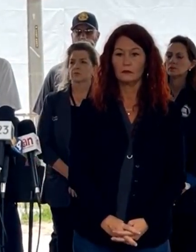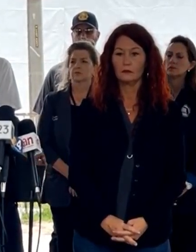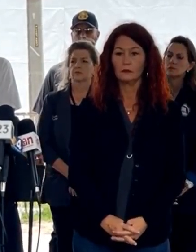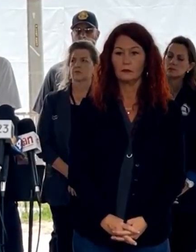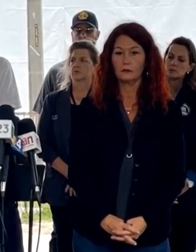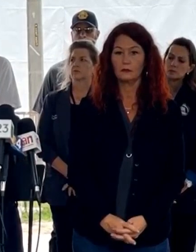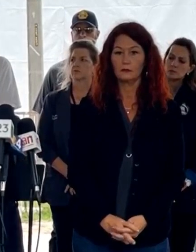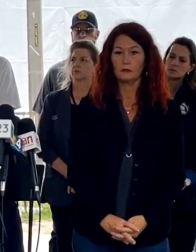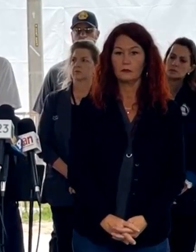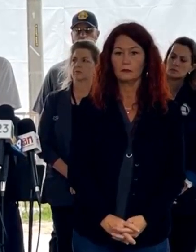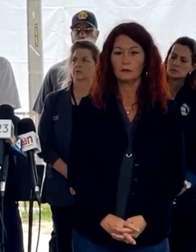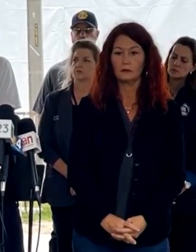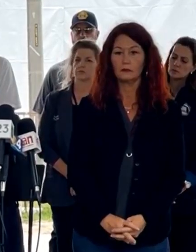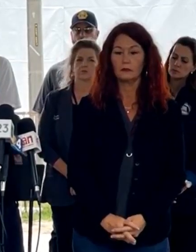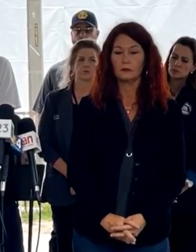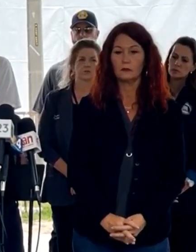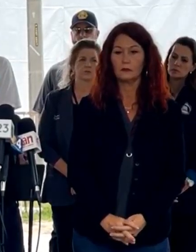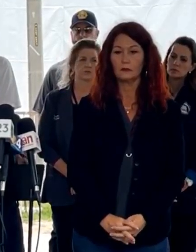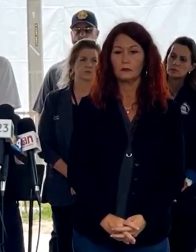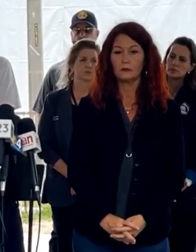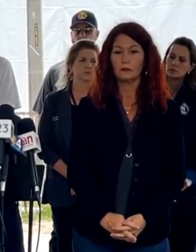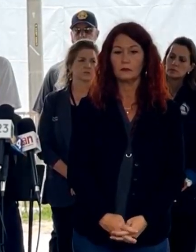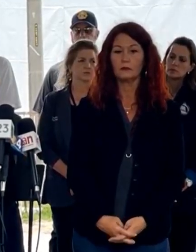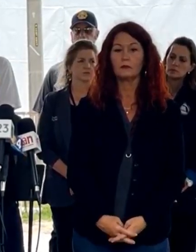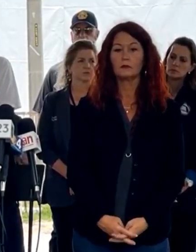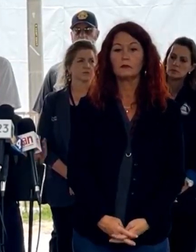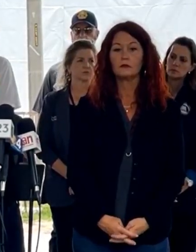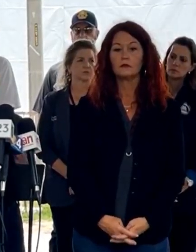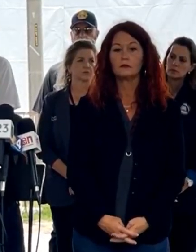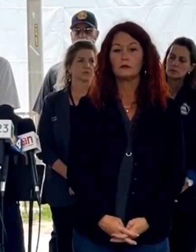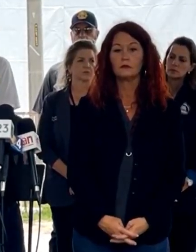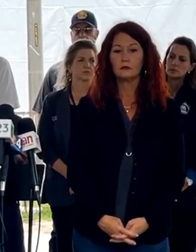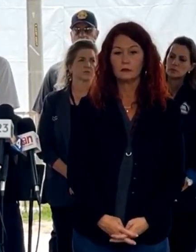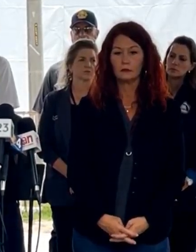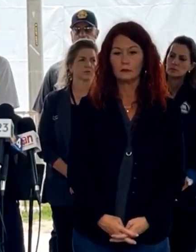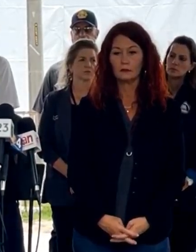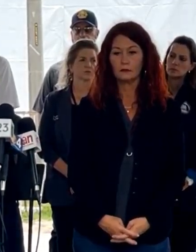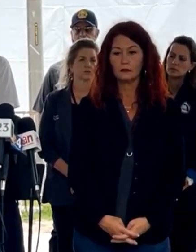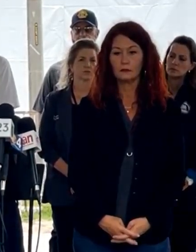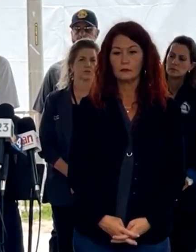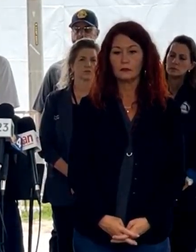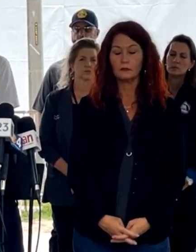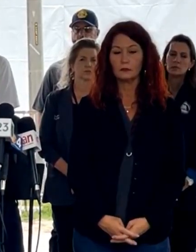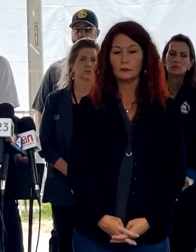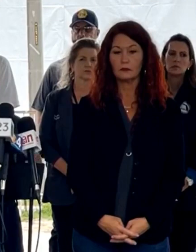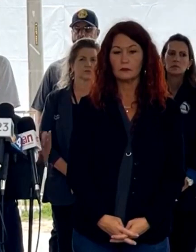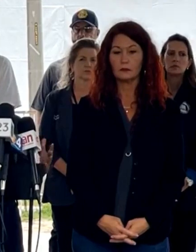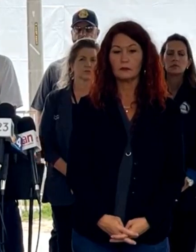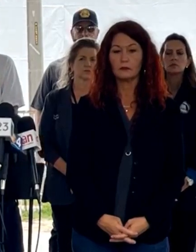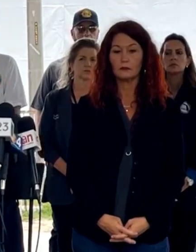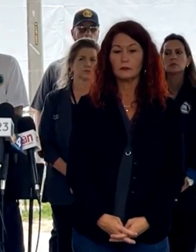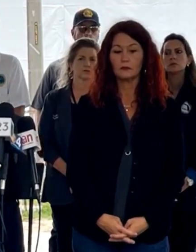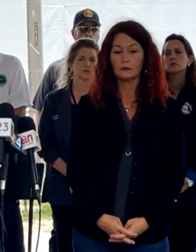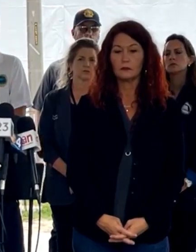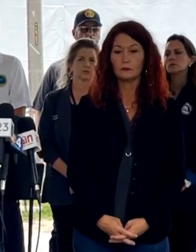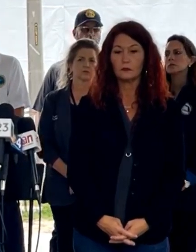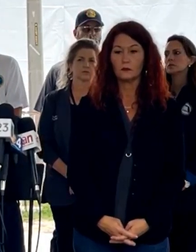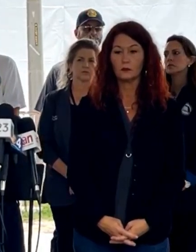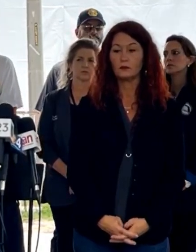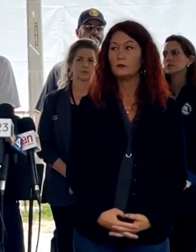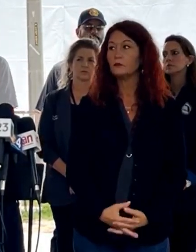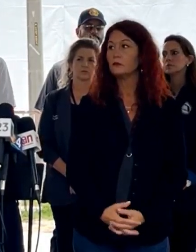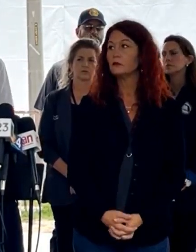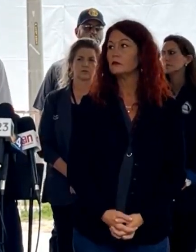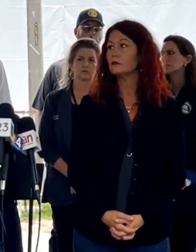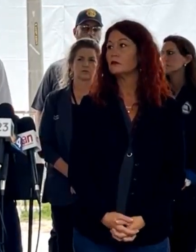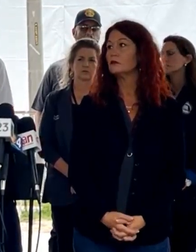agilizar el proceso de encontrar víctimas. Y por eso continuamos trabajando en este esfuerzo de búsqueda